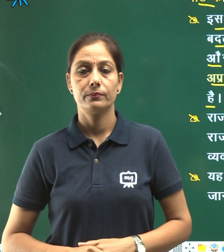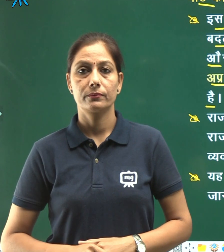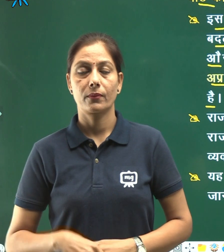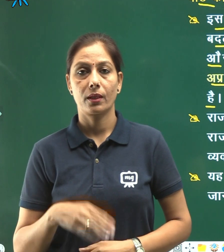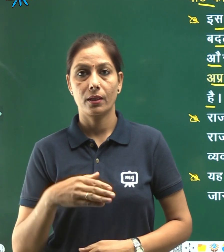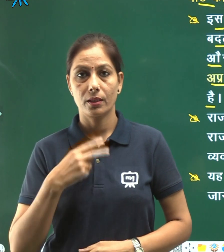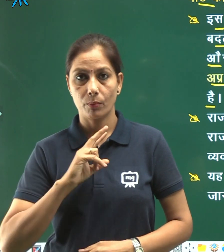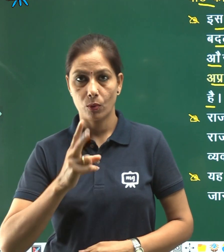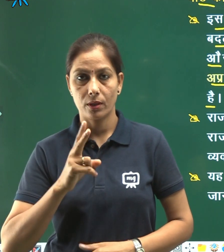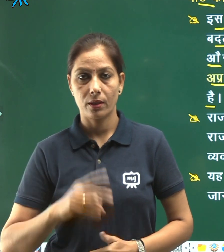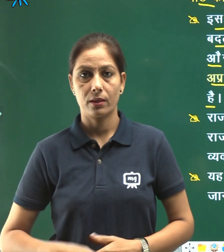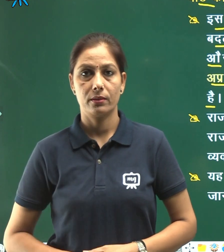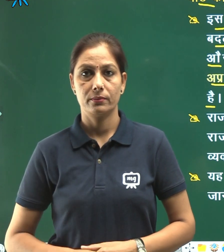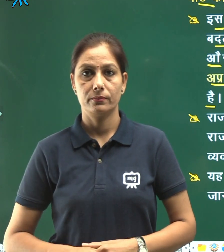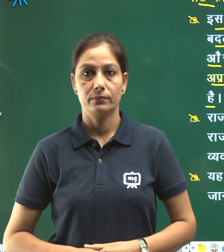यही बताया गया है।